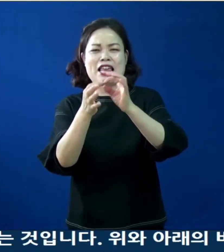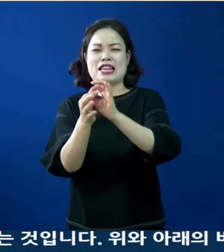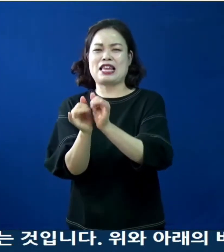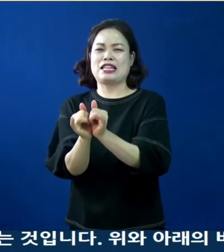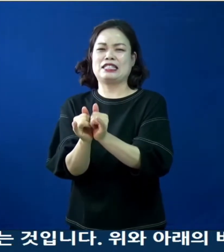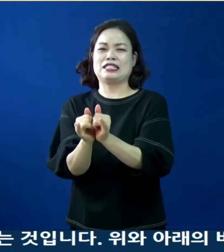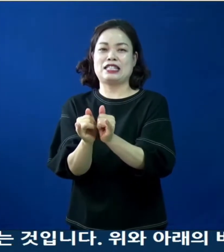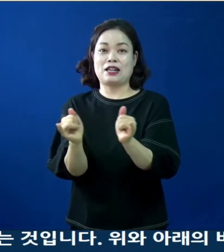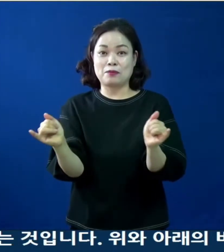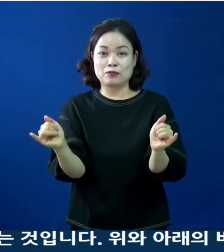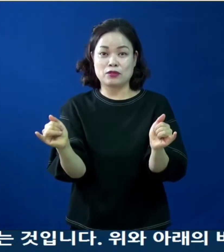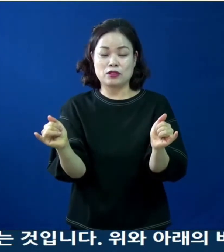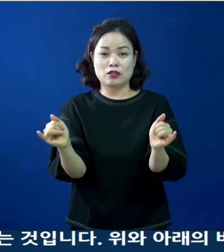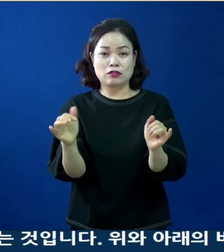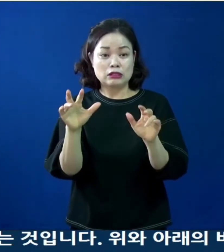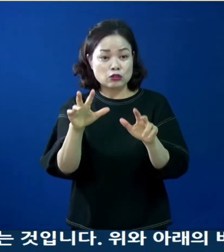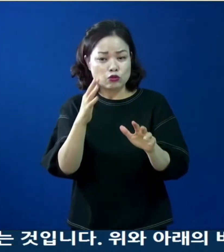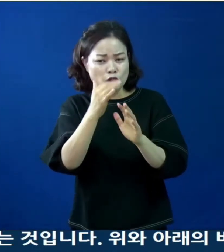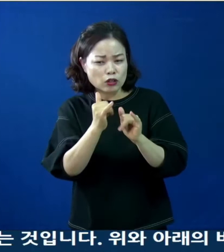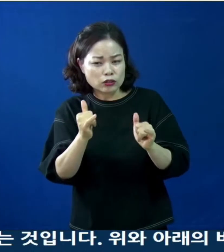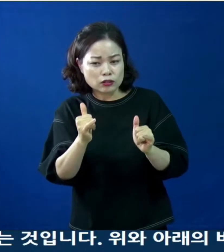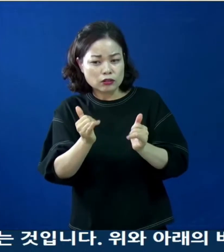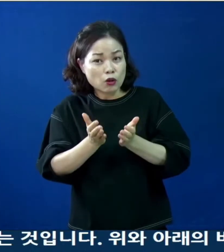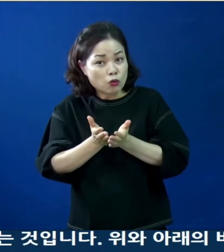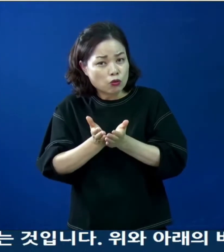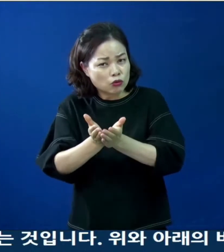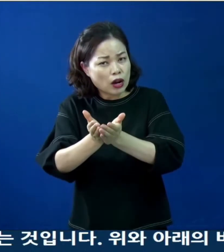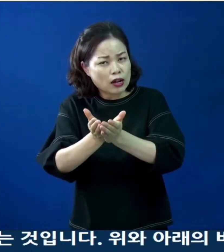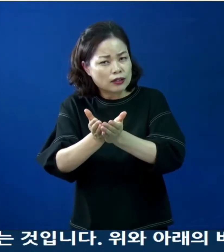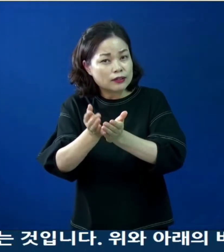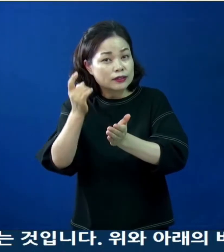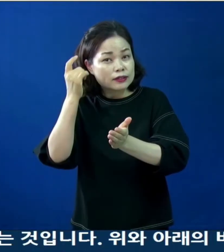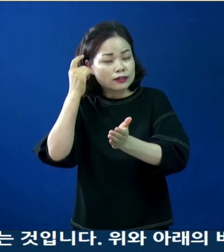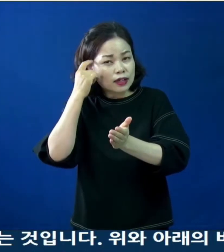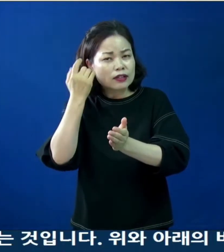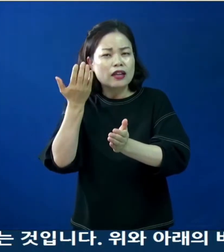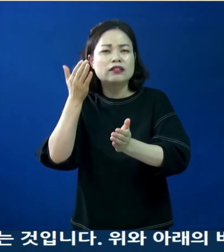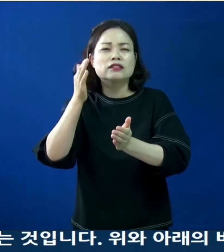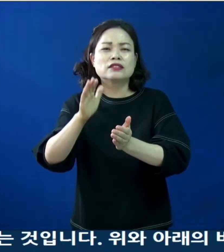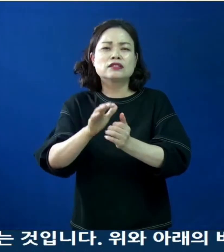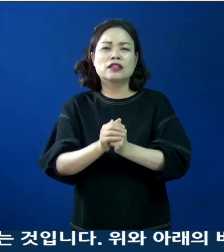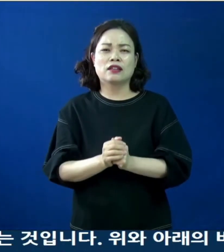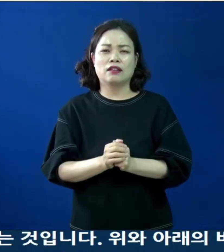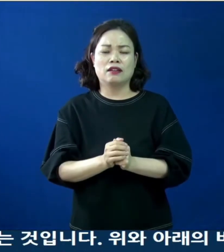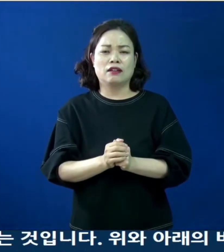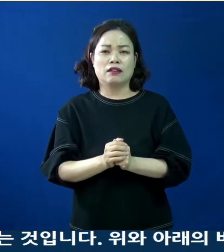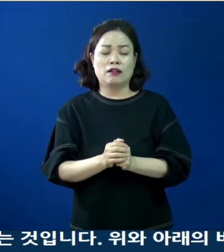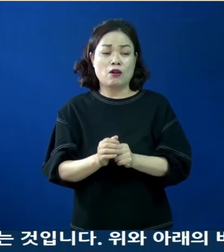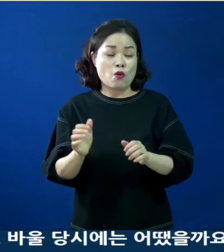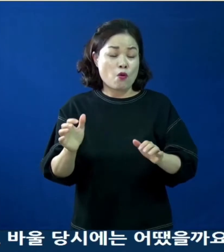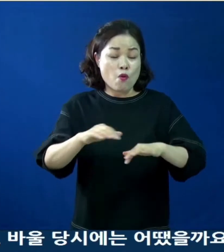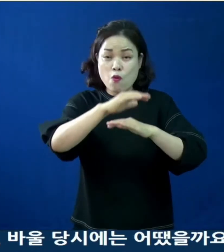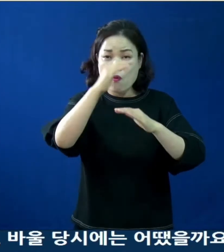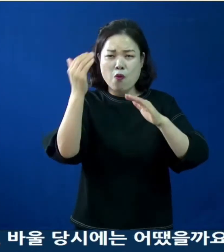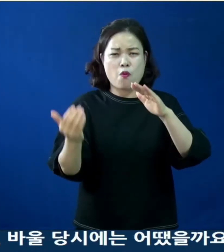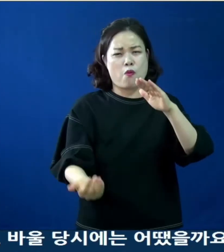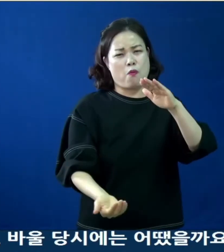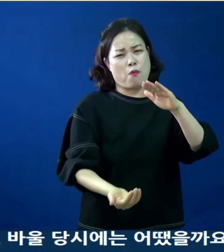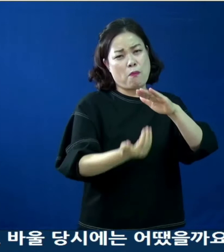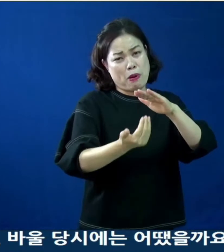로마 사람들이 지금같이 저렇게 운하를 팔 생각을 했습니다. 그런데 막상 완성은 못